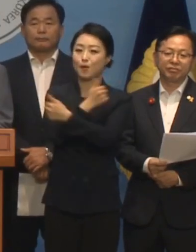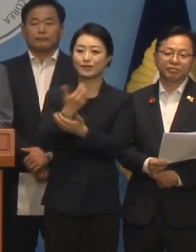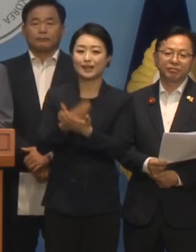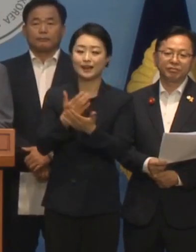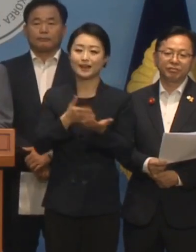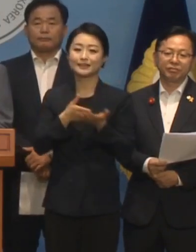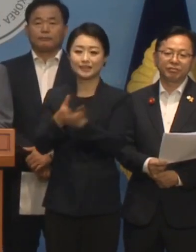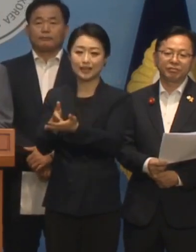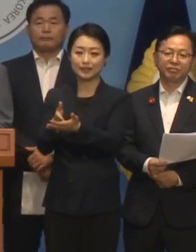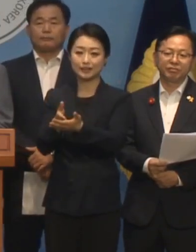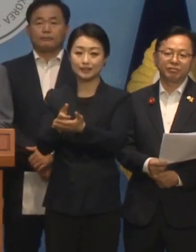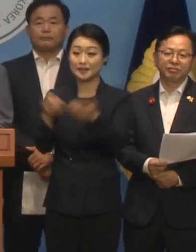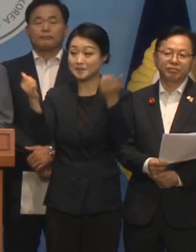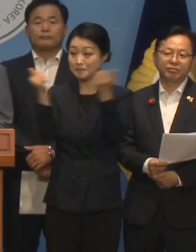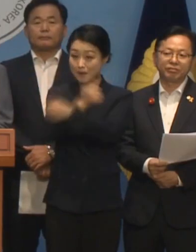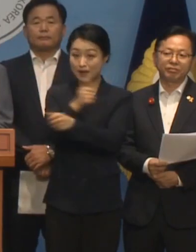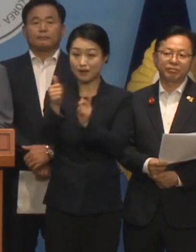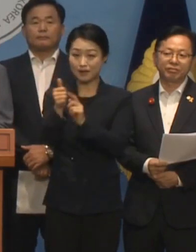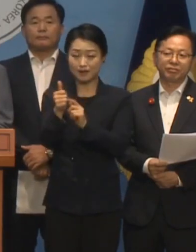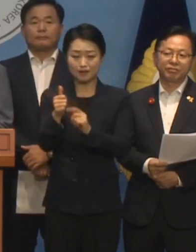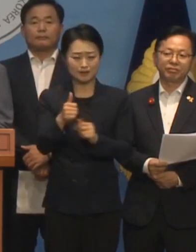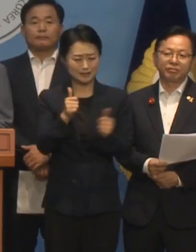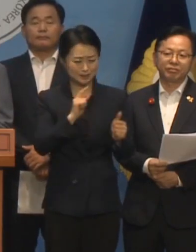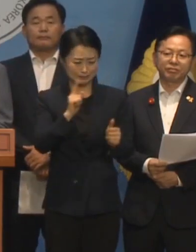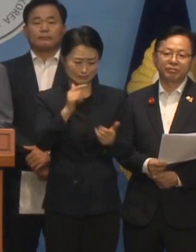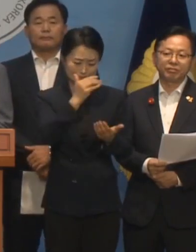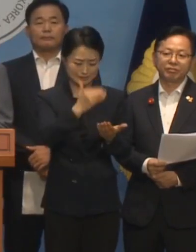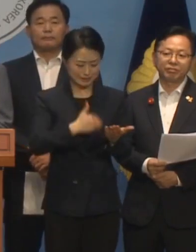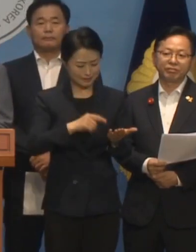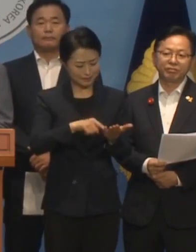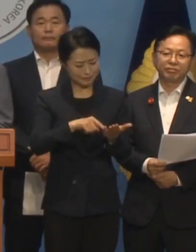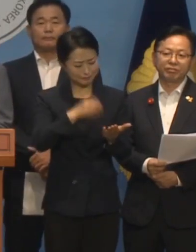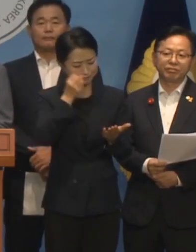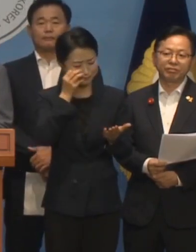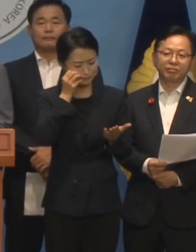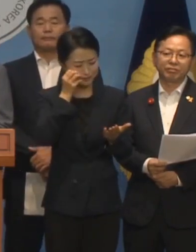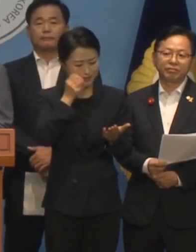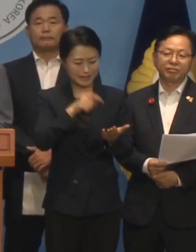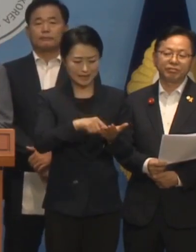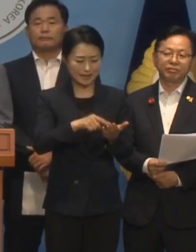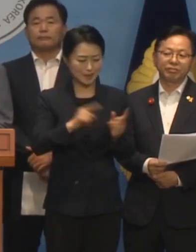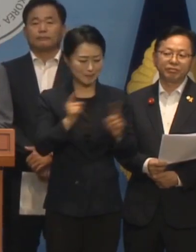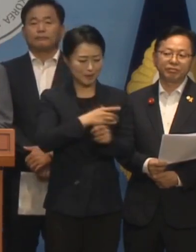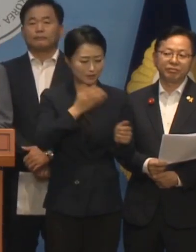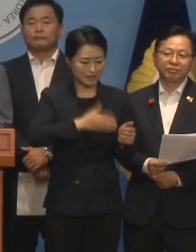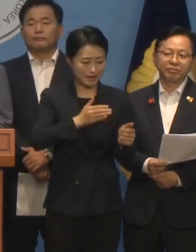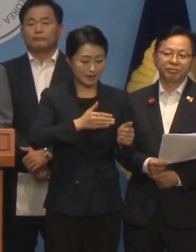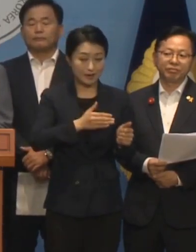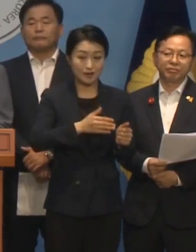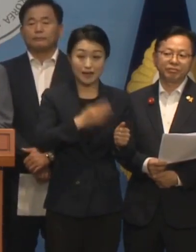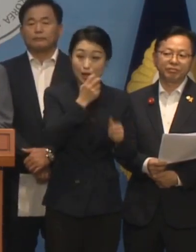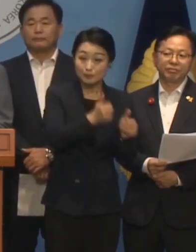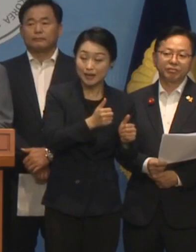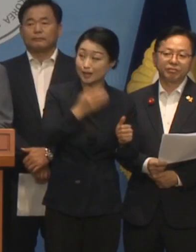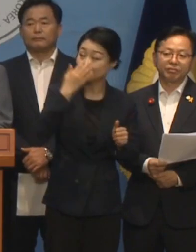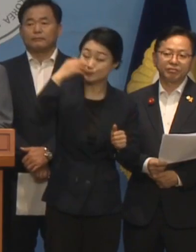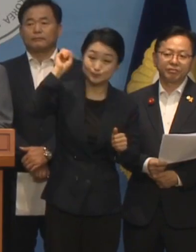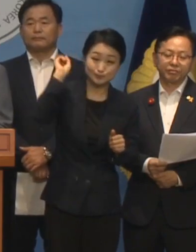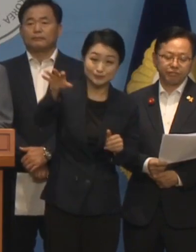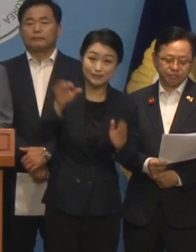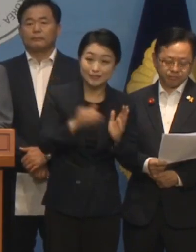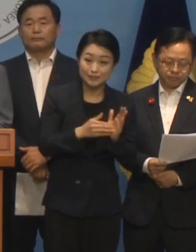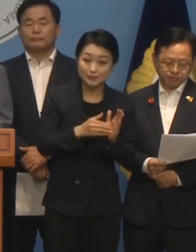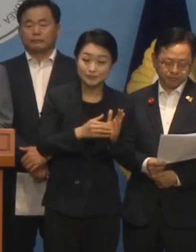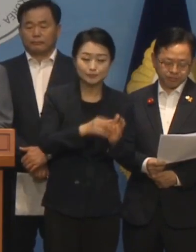역시 수사와 기소가 잘못됐다며 공소장 변경을 요구했지만 무시해버렸습니다.